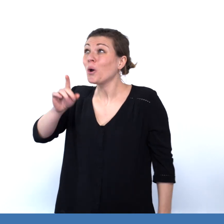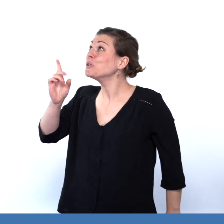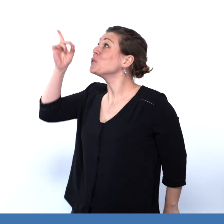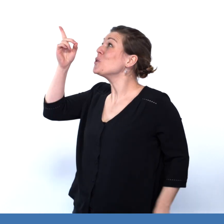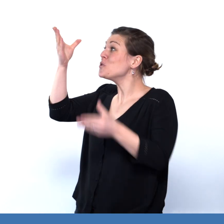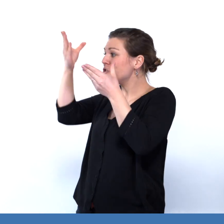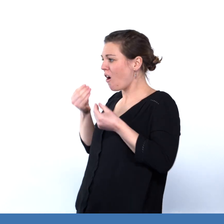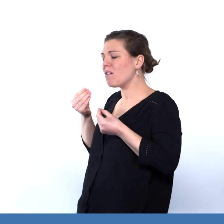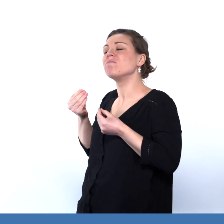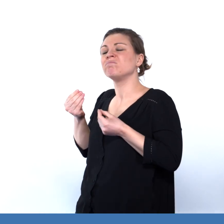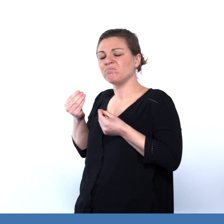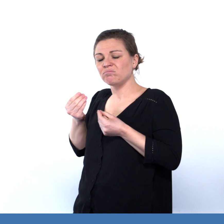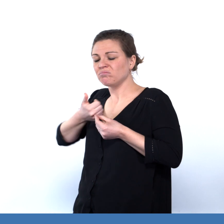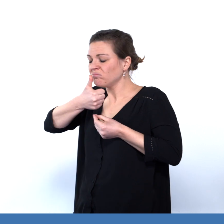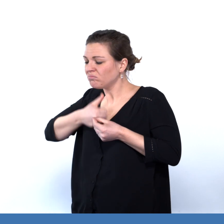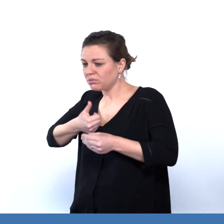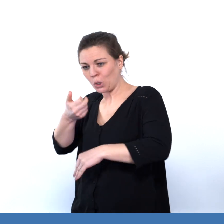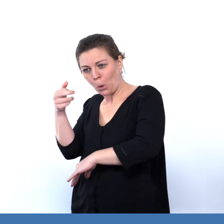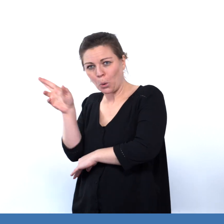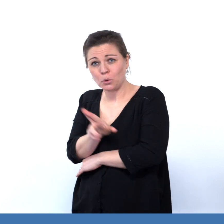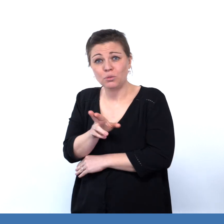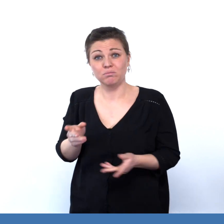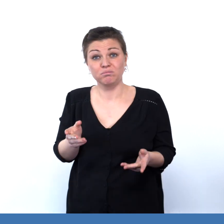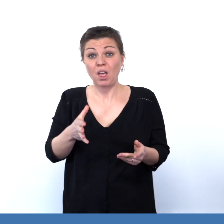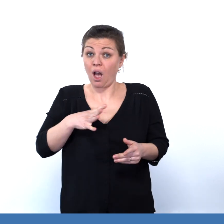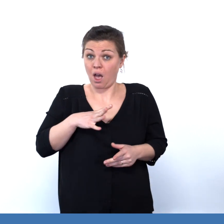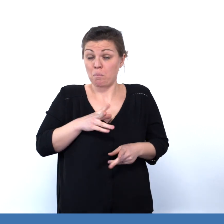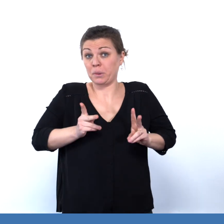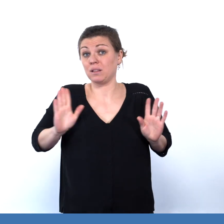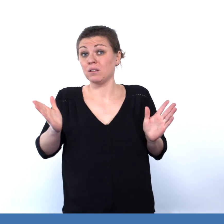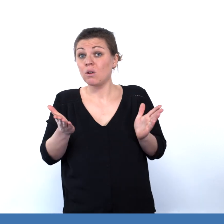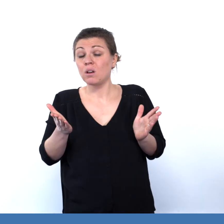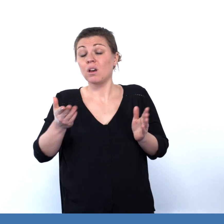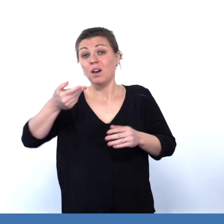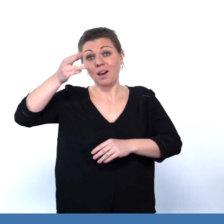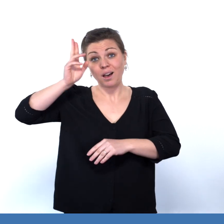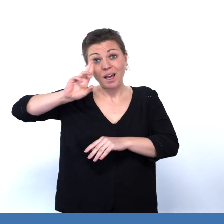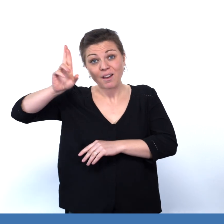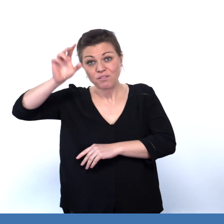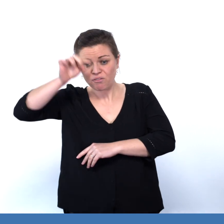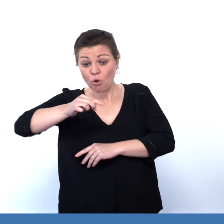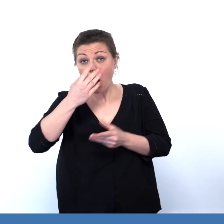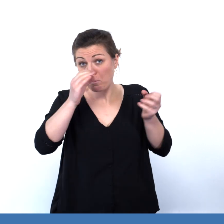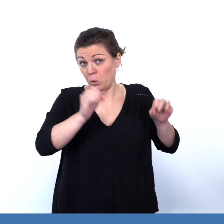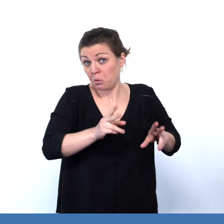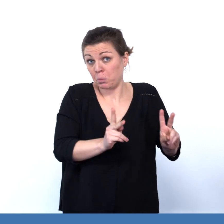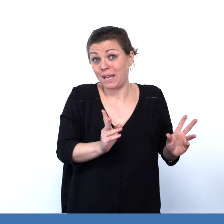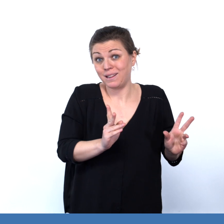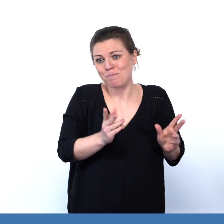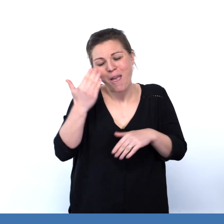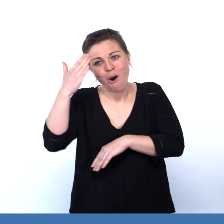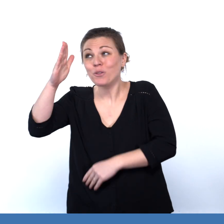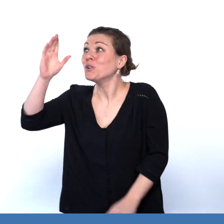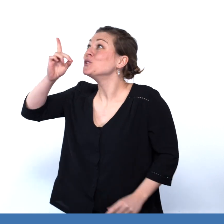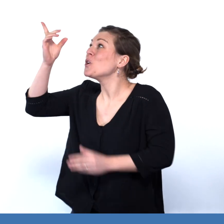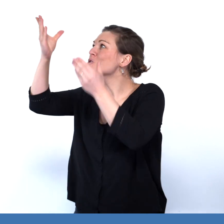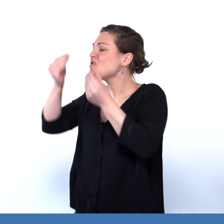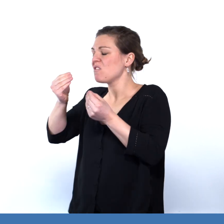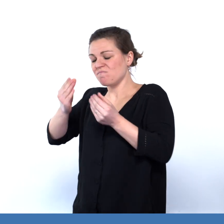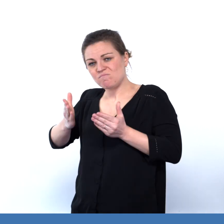retourner. Il y a peut-être des rêves qui sont tout juste bons à être abandonnés. Mais moi, je t'encourage aujourd'hui. Fonce. Ne lâche